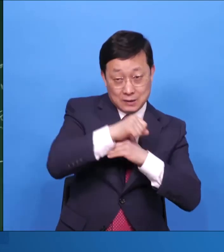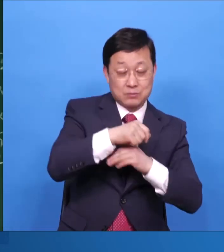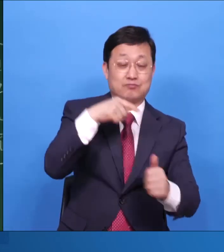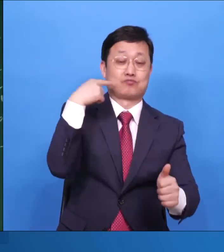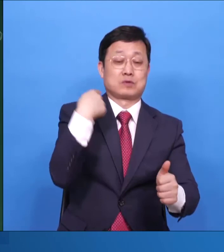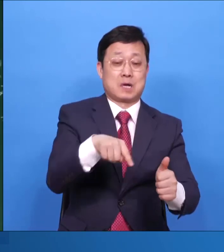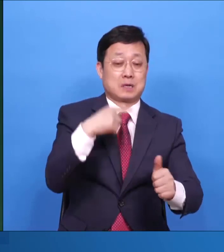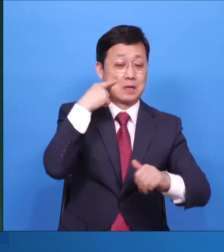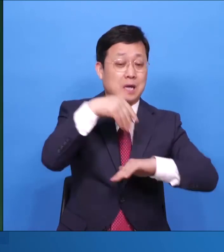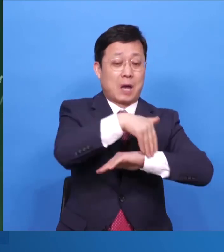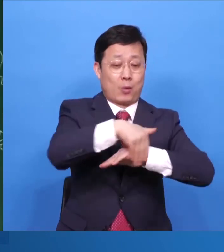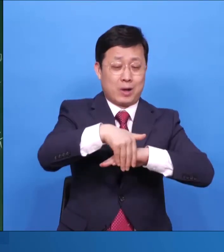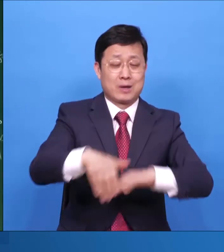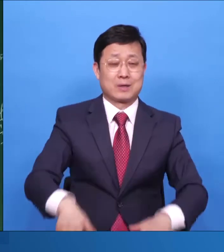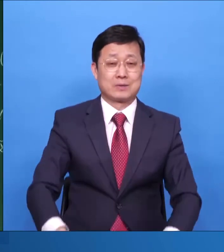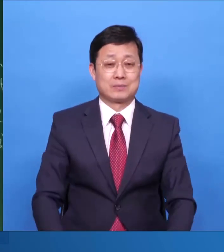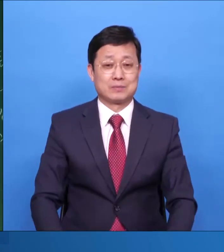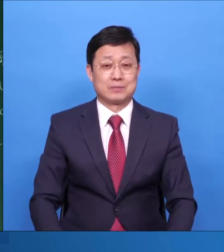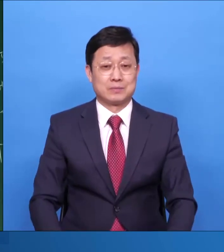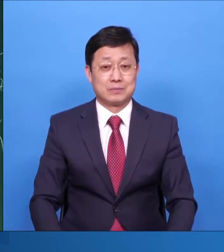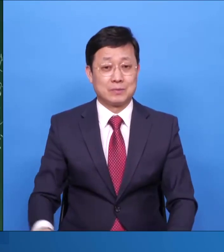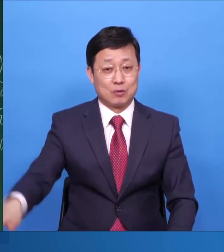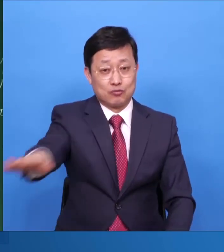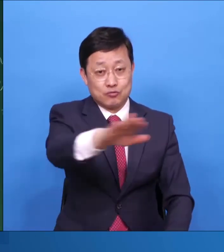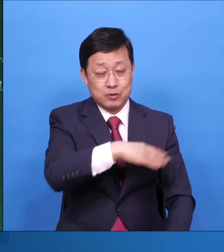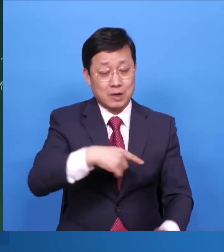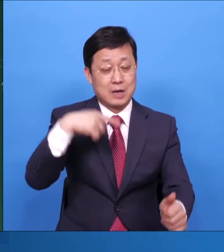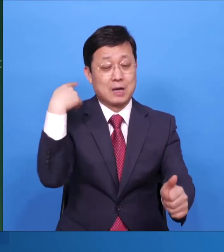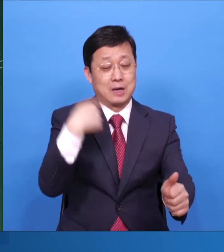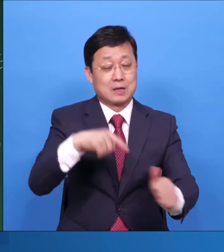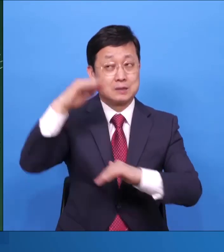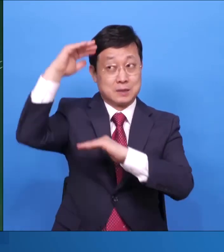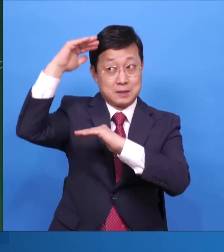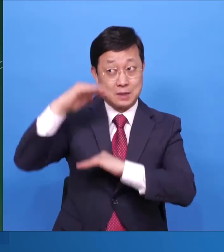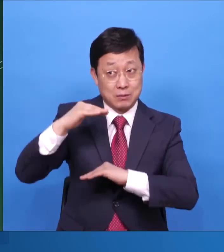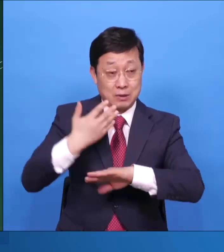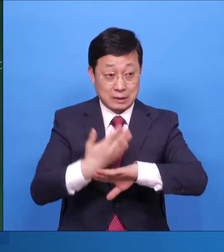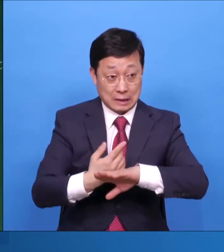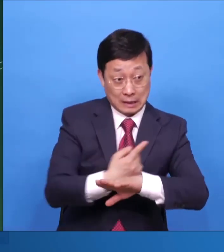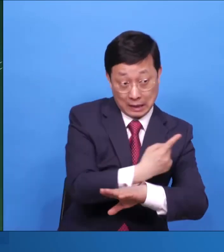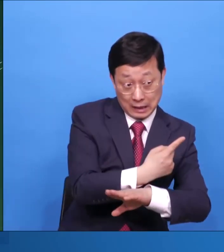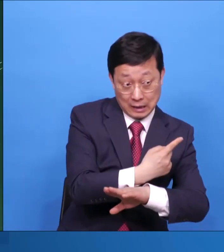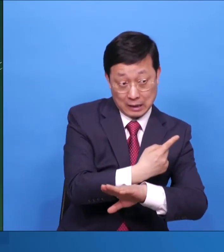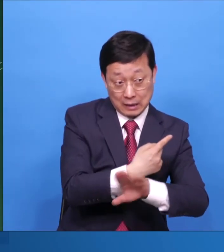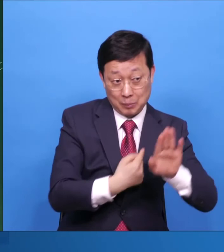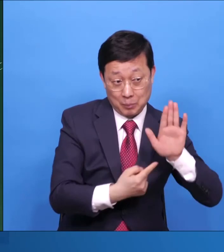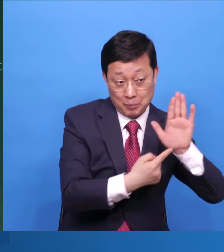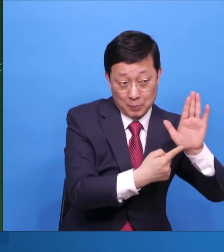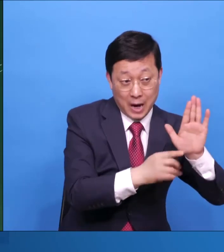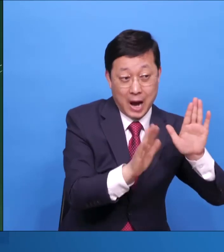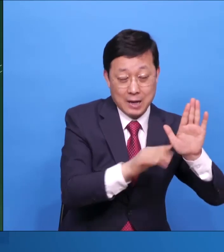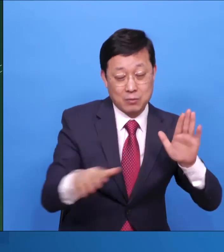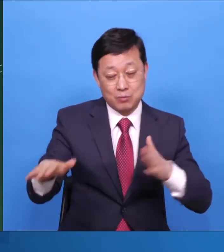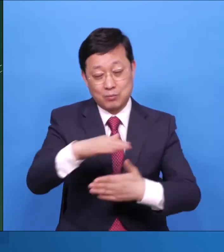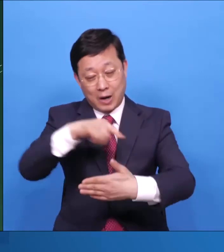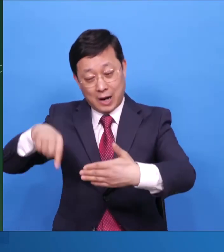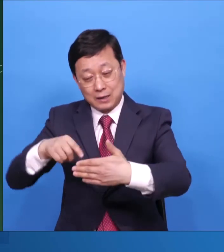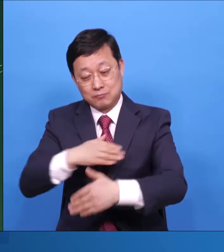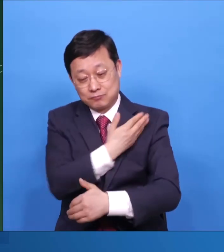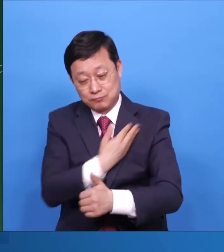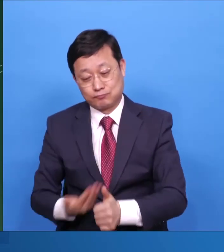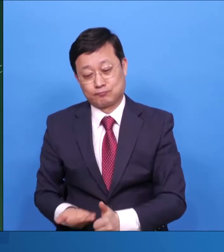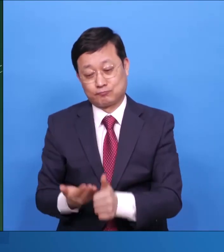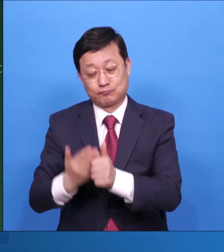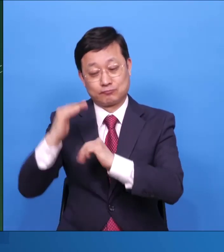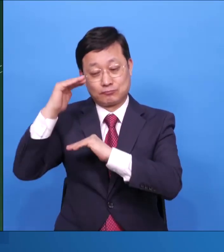때문에 들으면 안 되죠. Entonces, recuerden este contenido. Es un contenido muy importante que tenemos en nuestra organización. No pueden quedarse solamente quietos escuchando